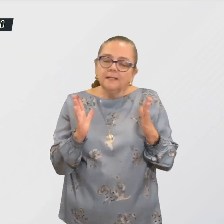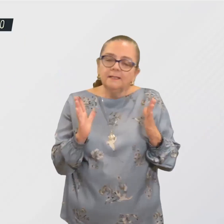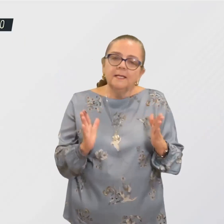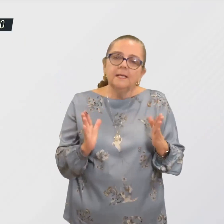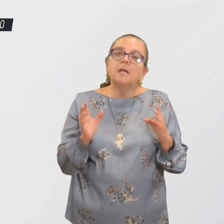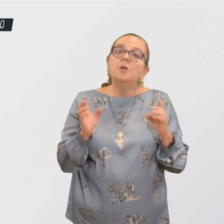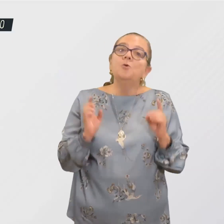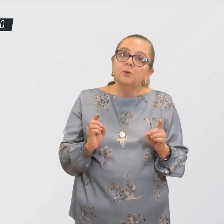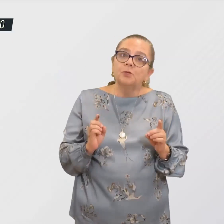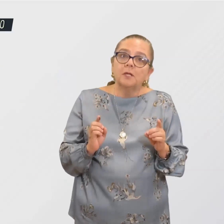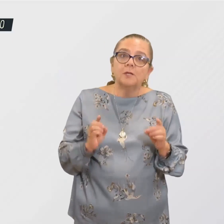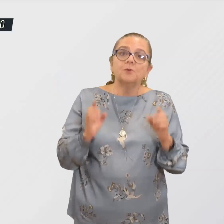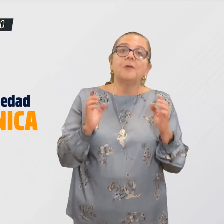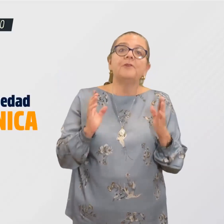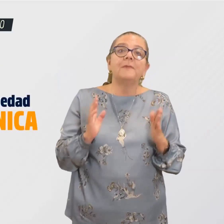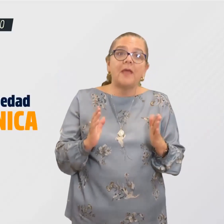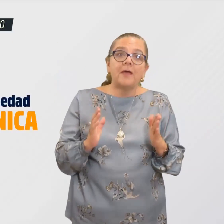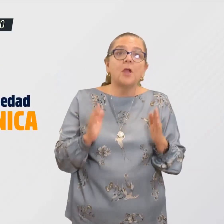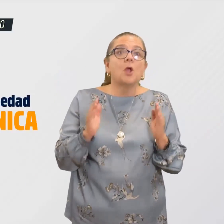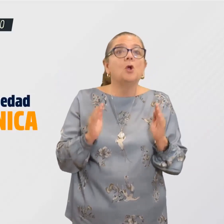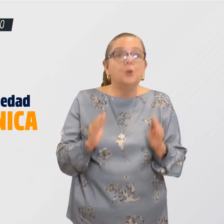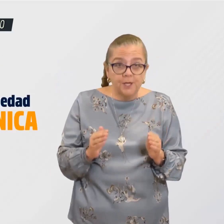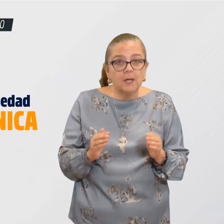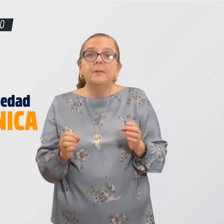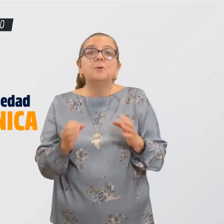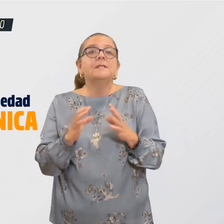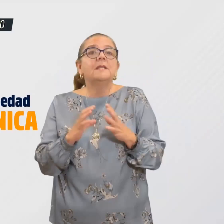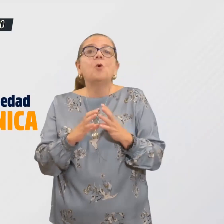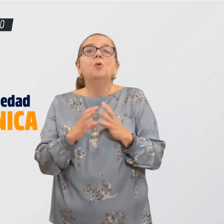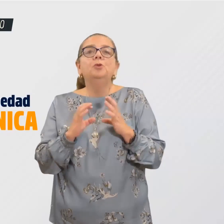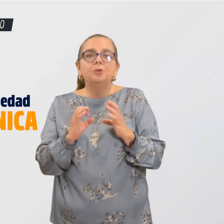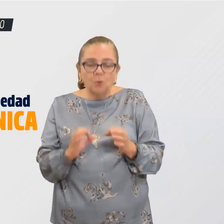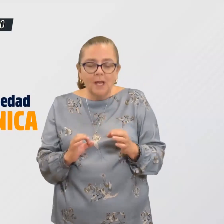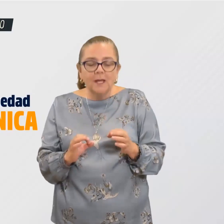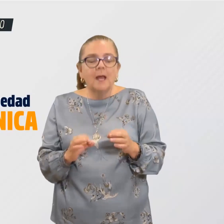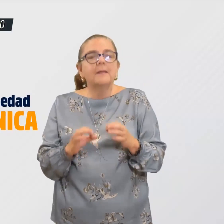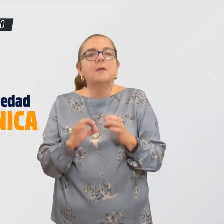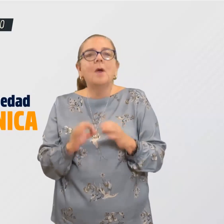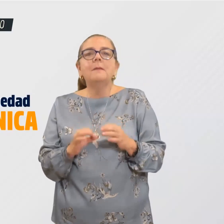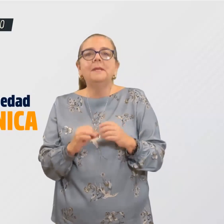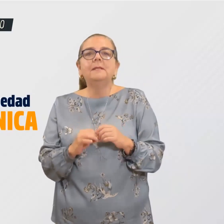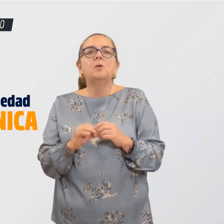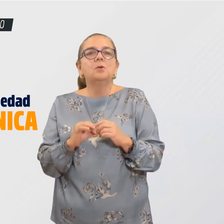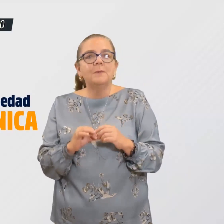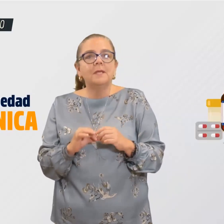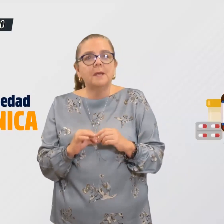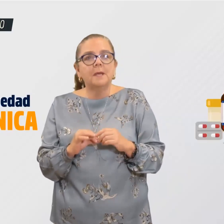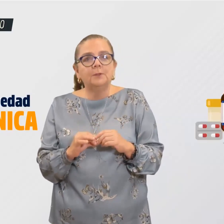que entender que el luchus es una enfermedad pronta, pero que se controla adecuadamente con los medicamentos